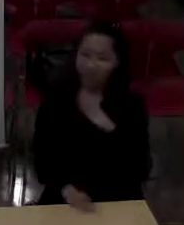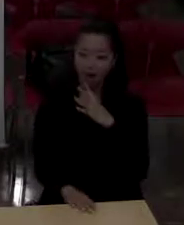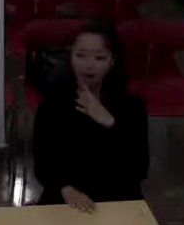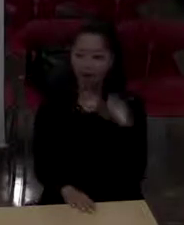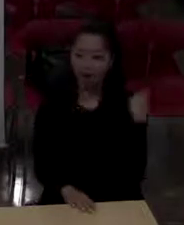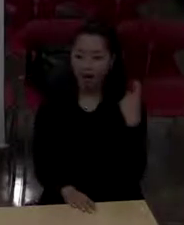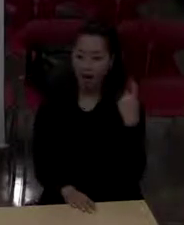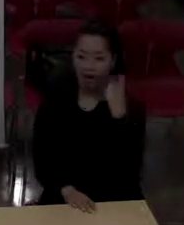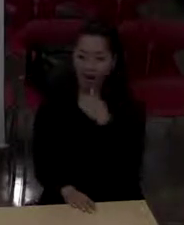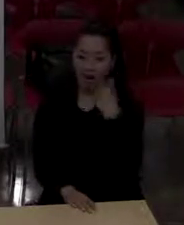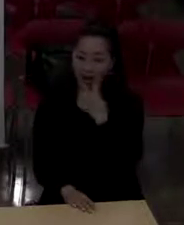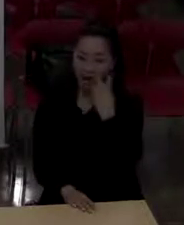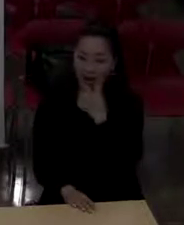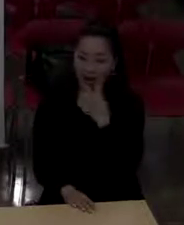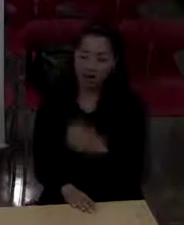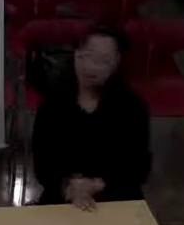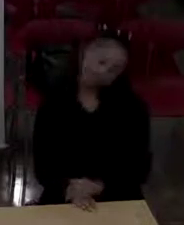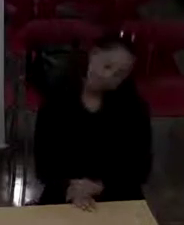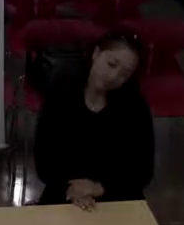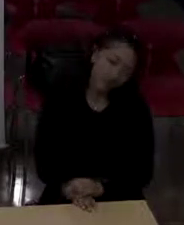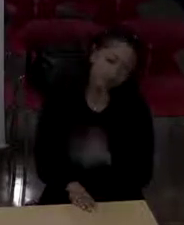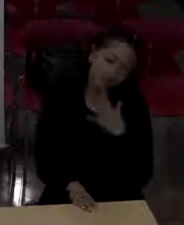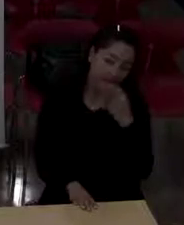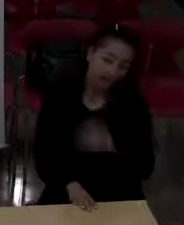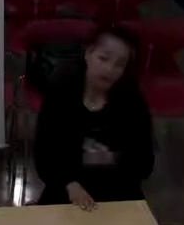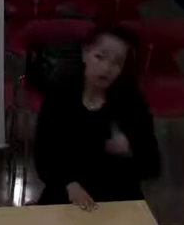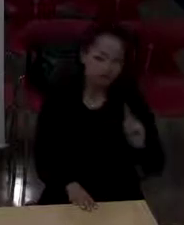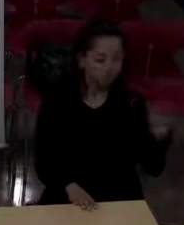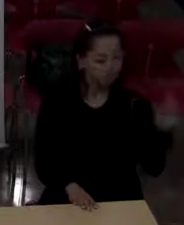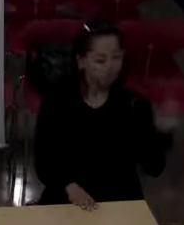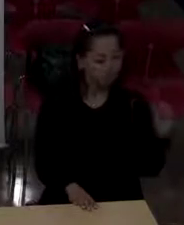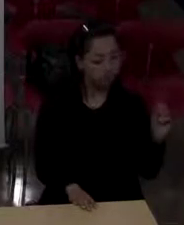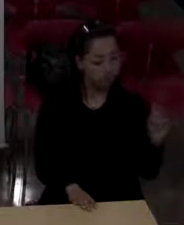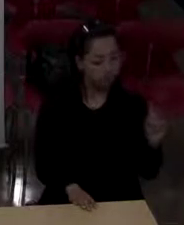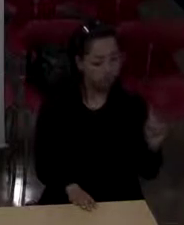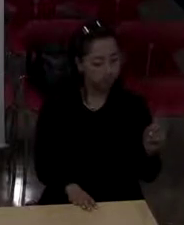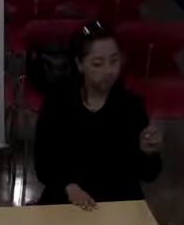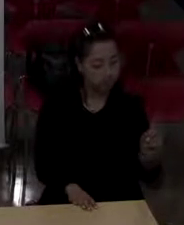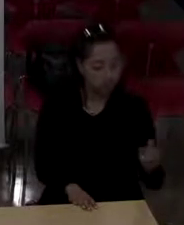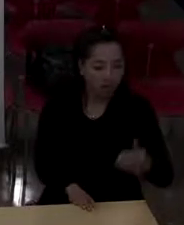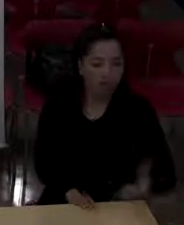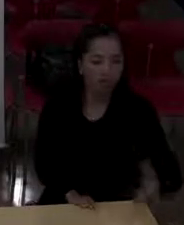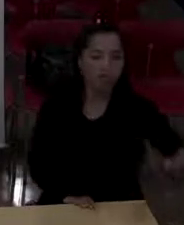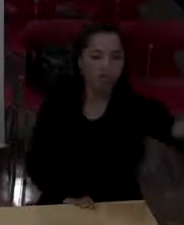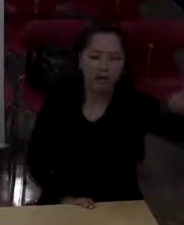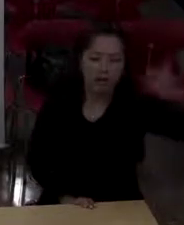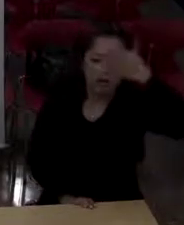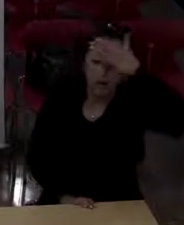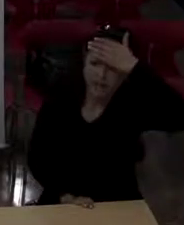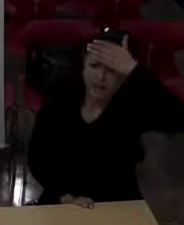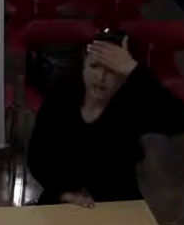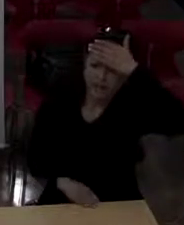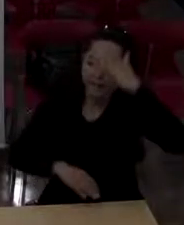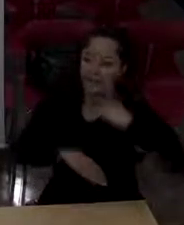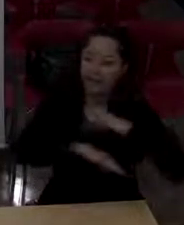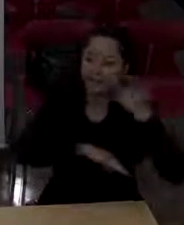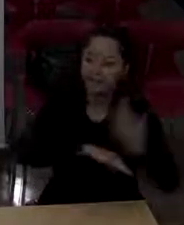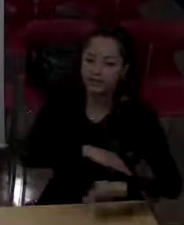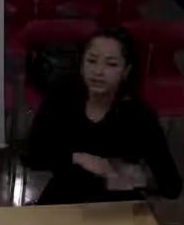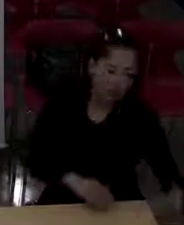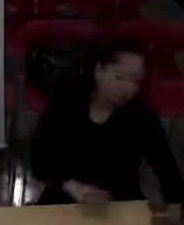hemos prestado de pronto muy especial atención a los primeros años de vida y esa problemática pues la llevamos al ámbito